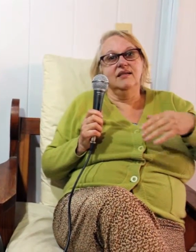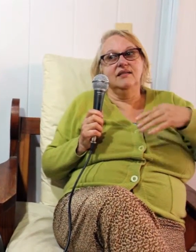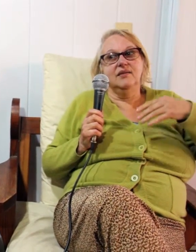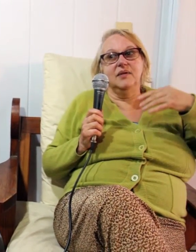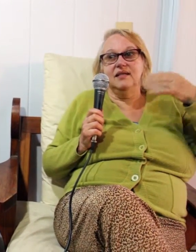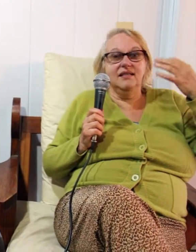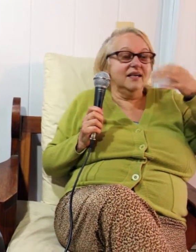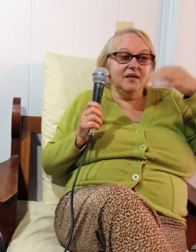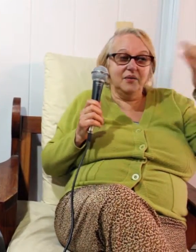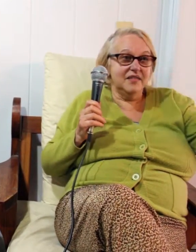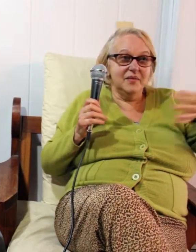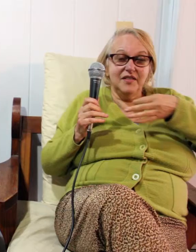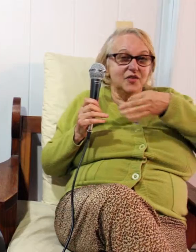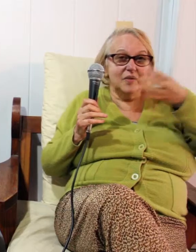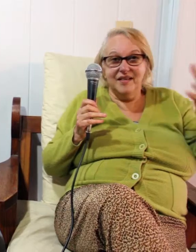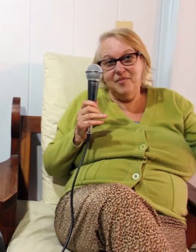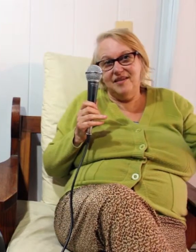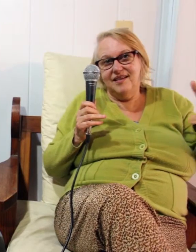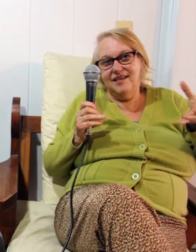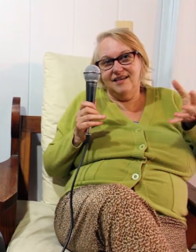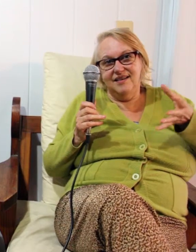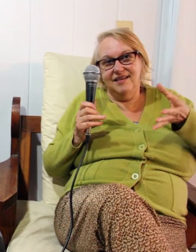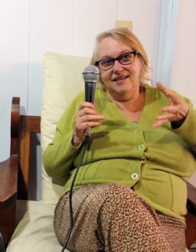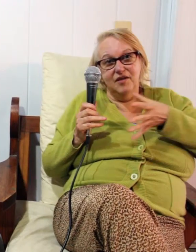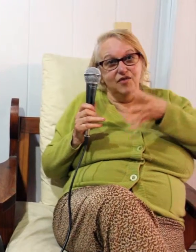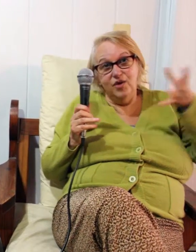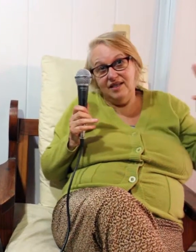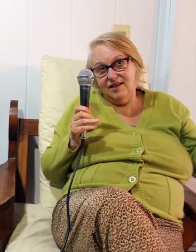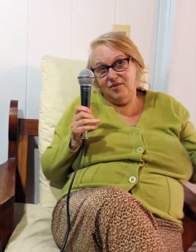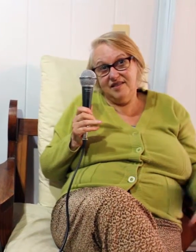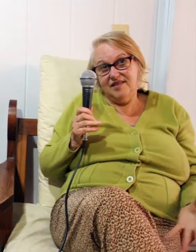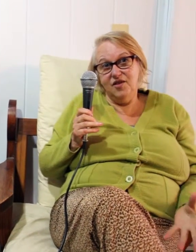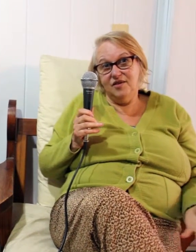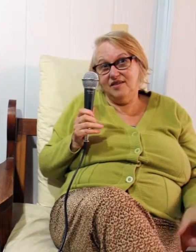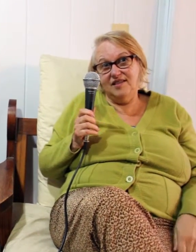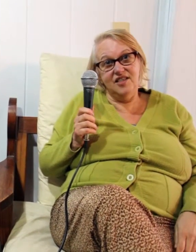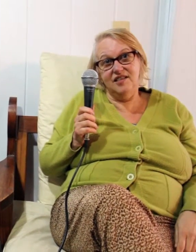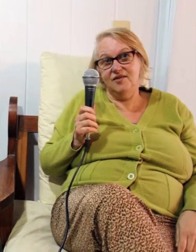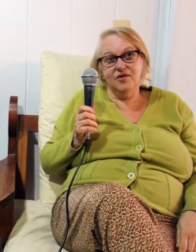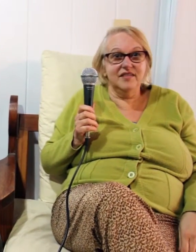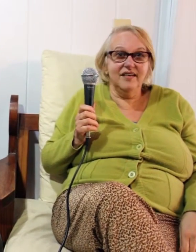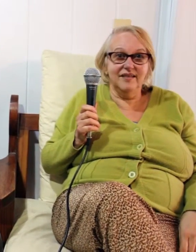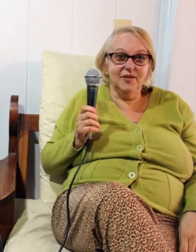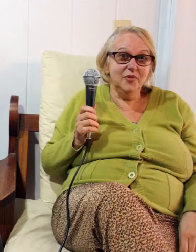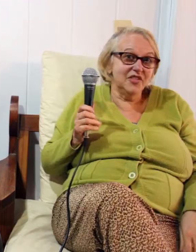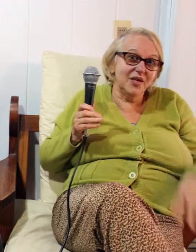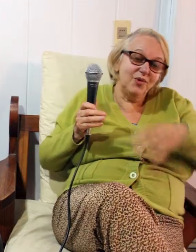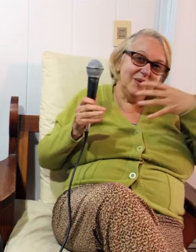y cada vez se va haciendo más rápida, más fluida la conversación, lo que se haga, ¿no? Porque ya uno va